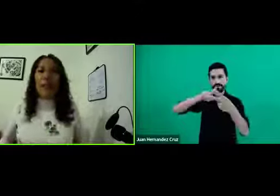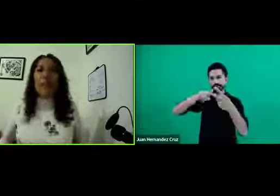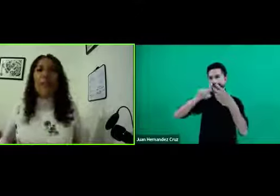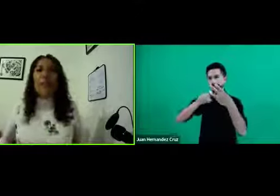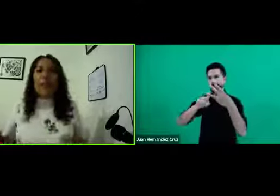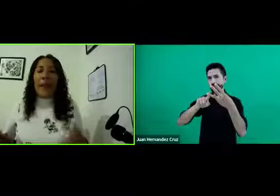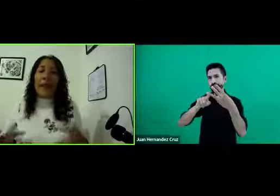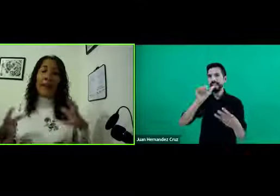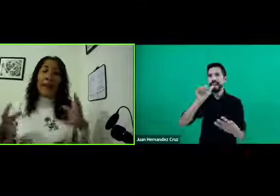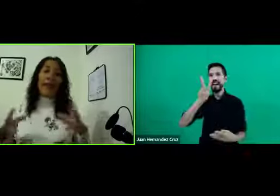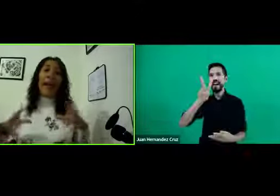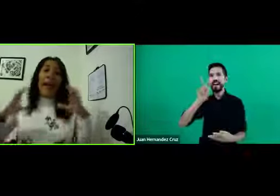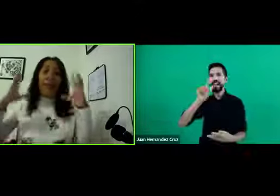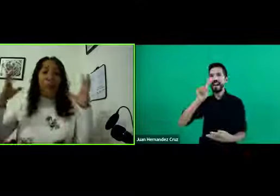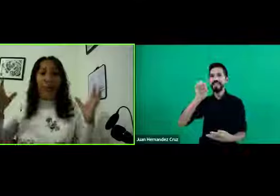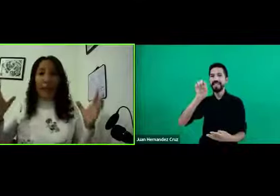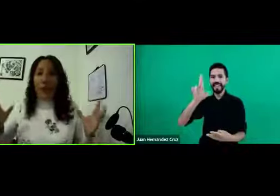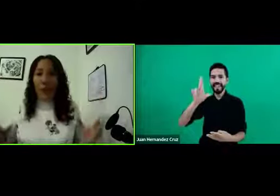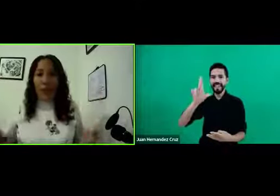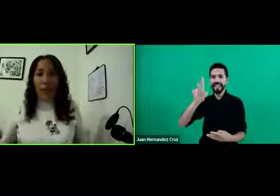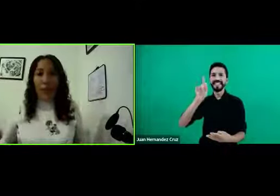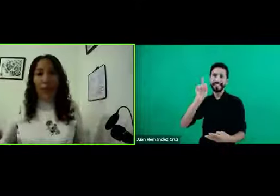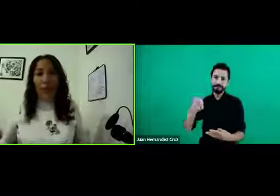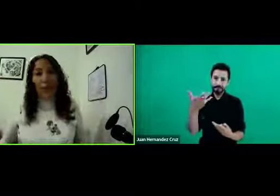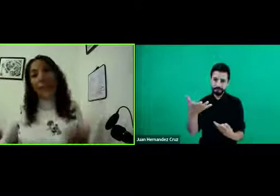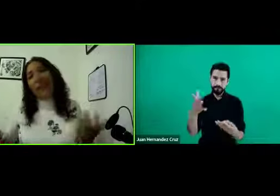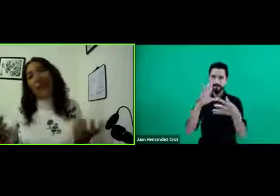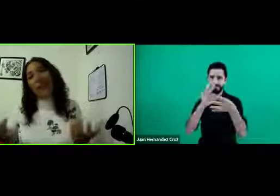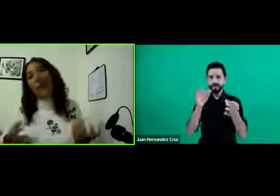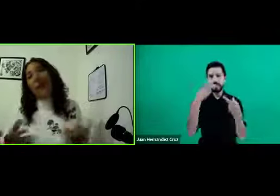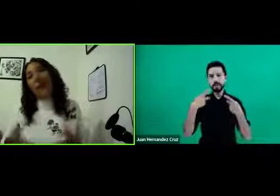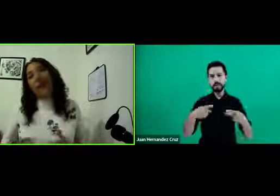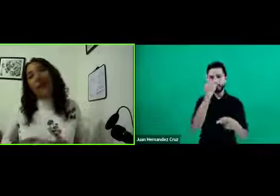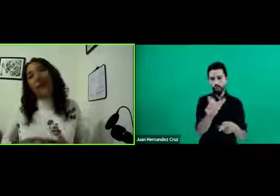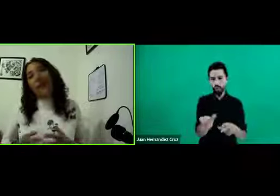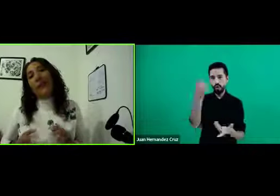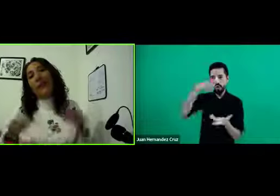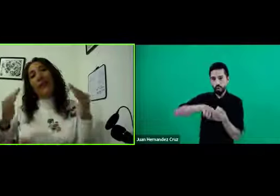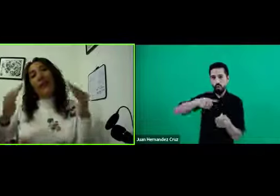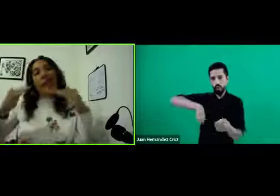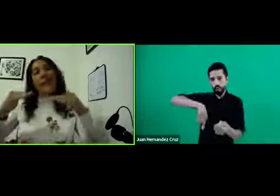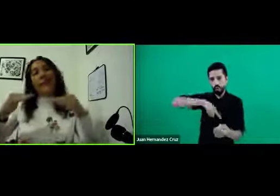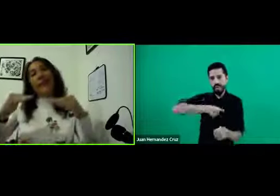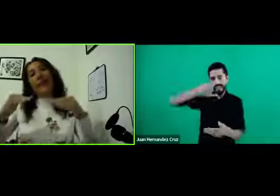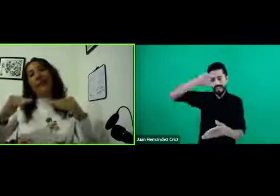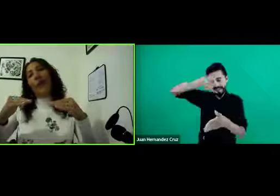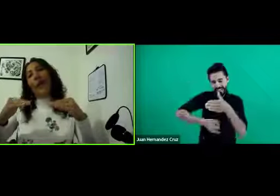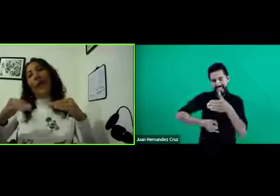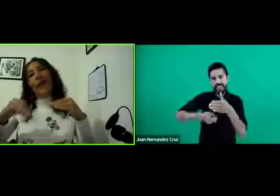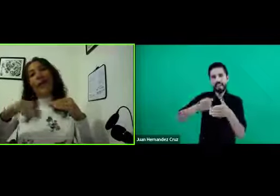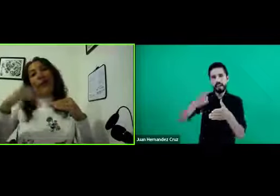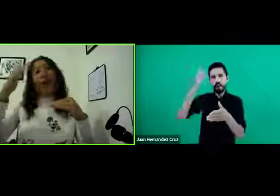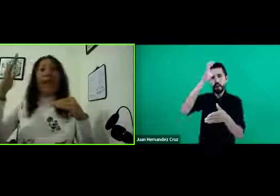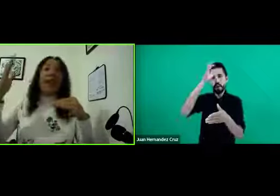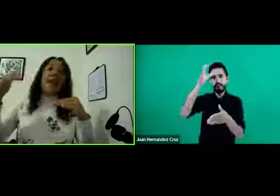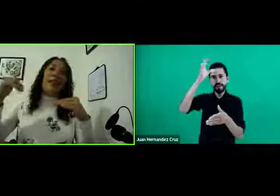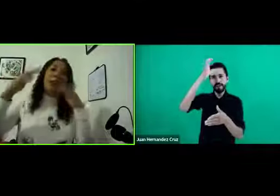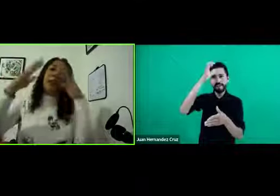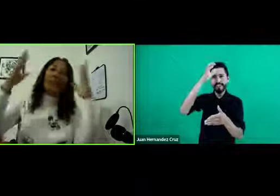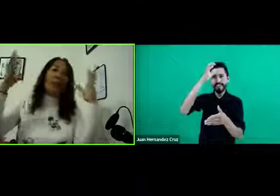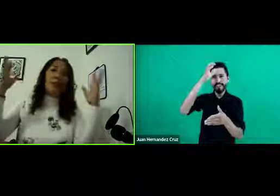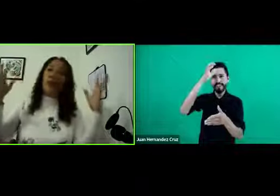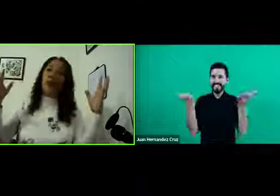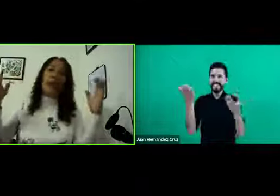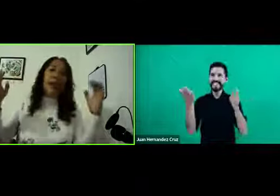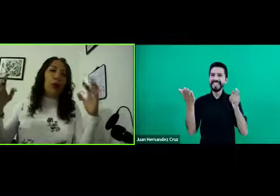avatar Godín, hasta la parte de la expansión de la conciencia. Tenemos trabajos precisamente en este equilibrio entre lo que es la